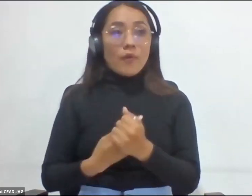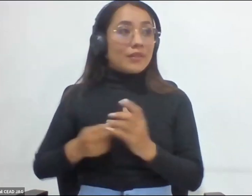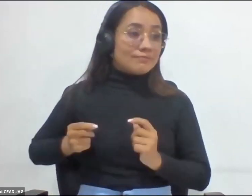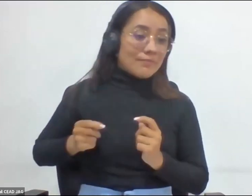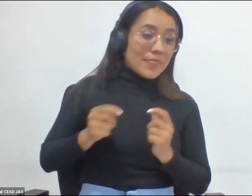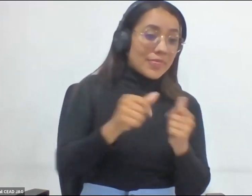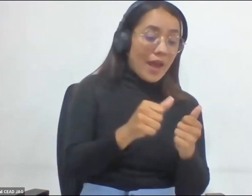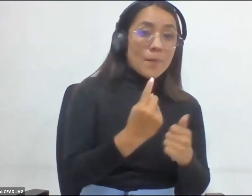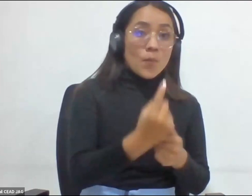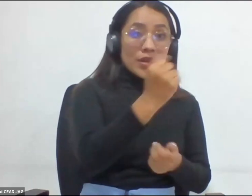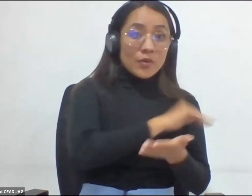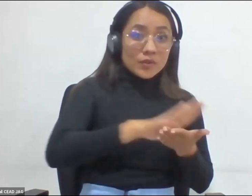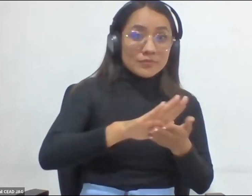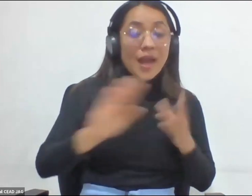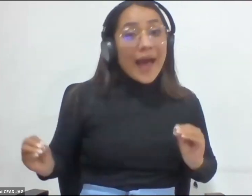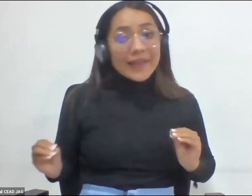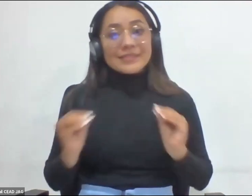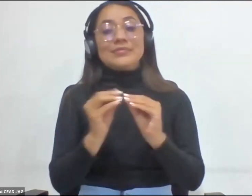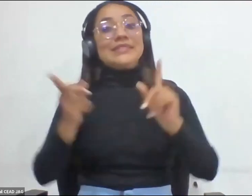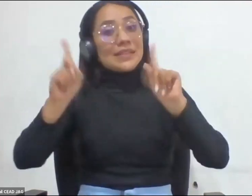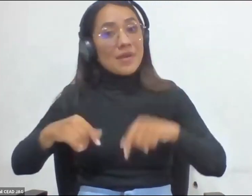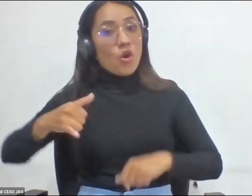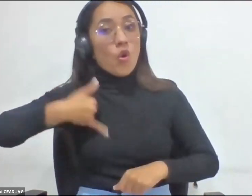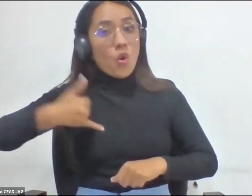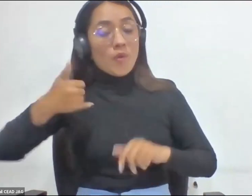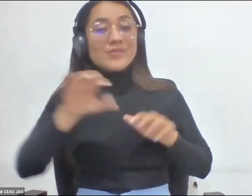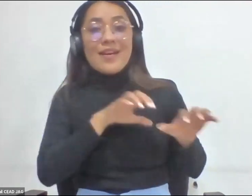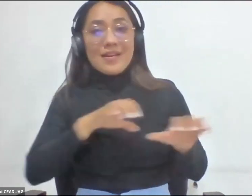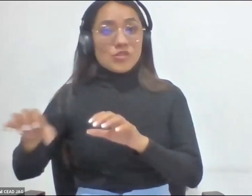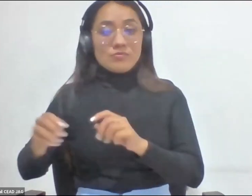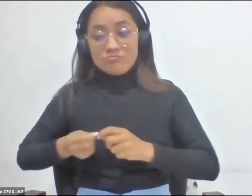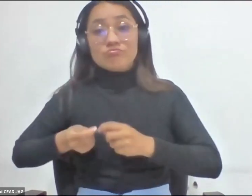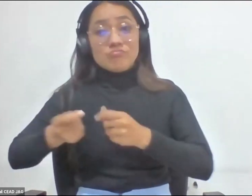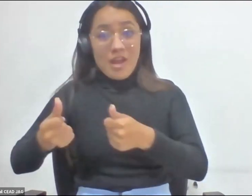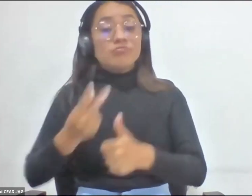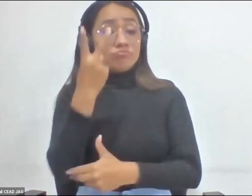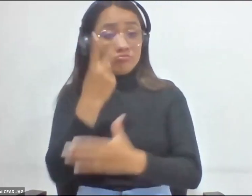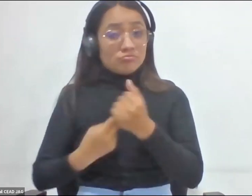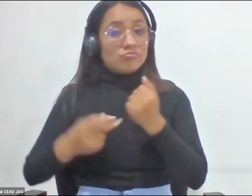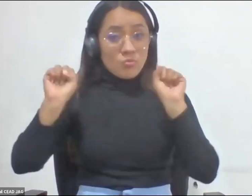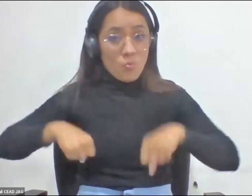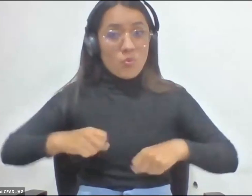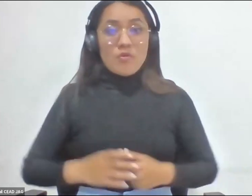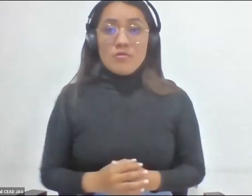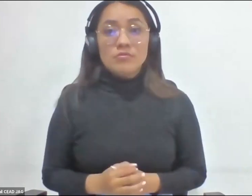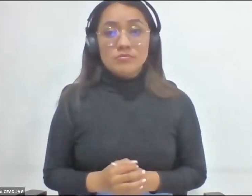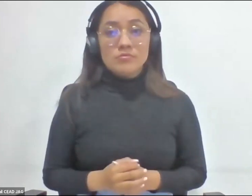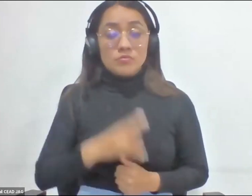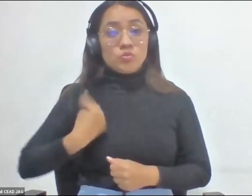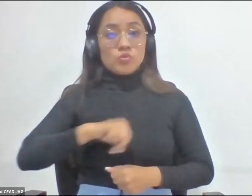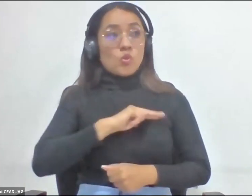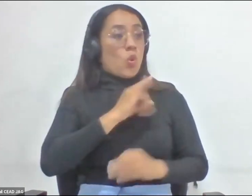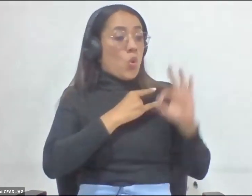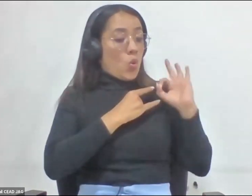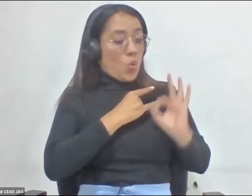de la política de gratuidad y son beneficiarios del programa jóvenes en acción que en la unad